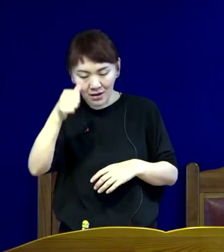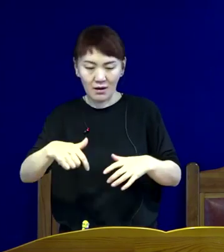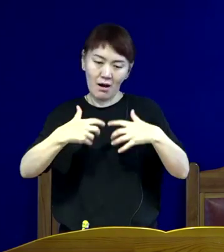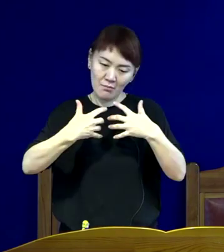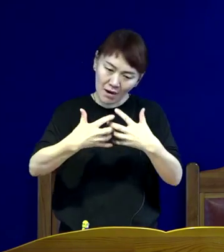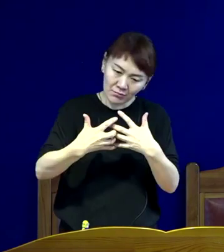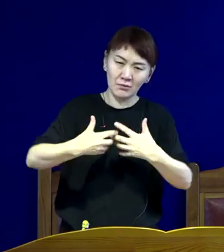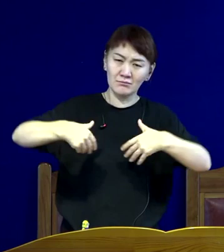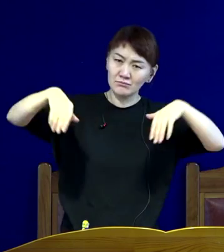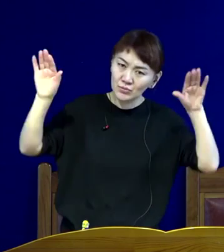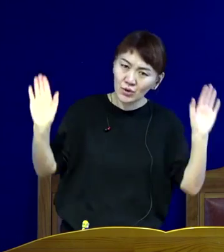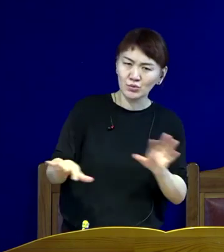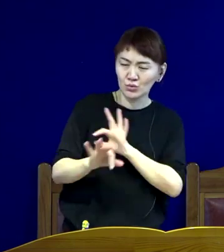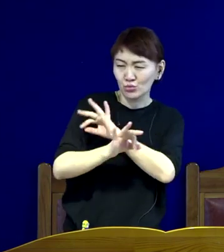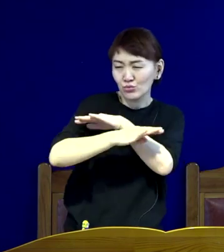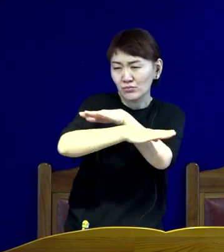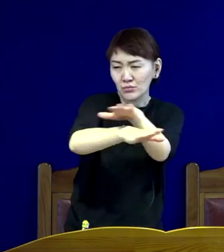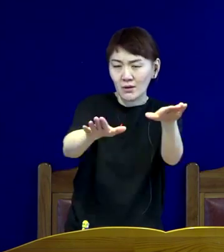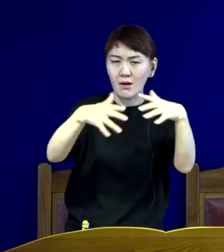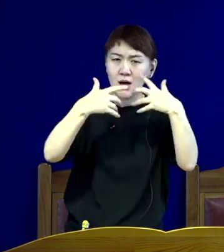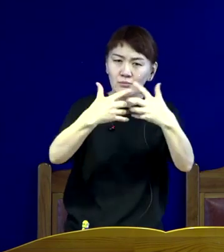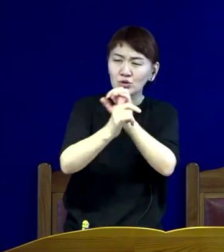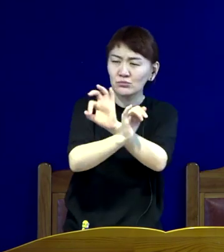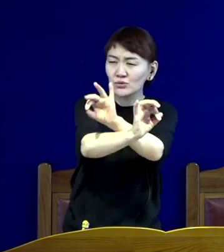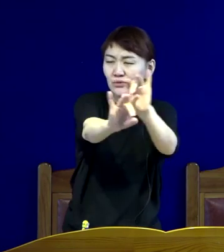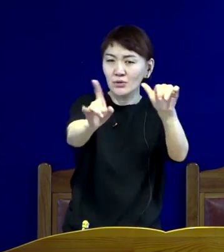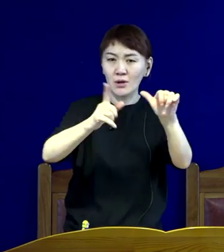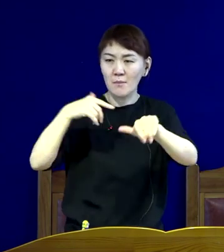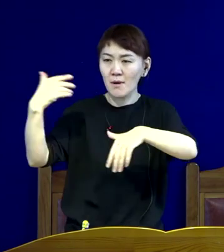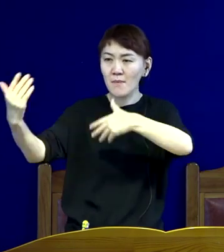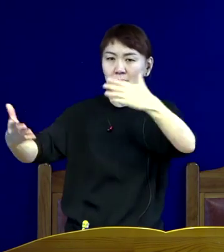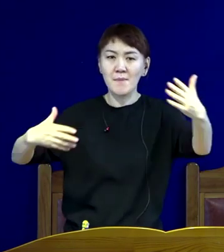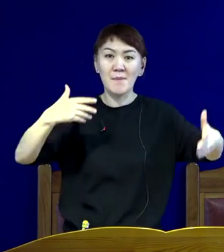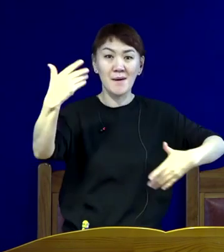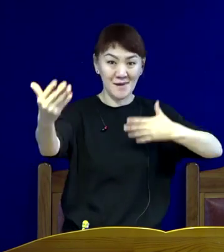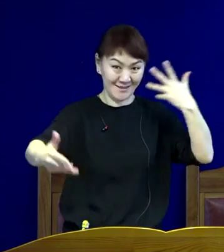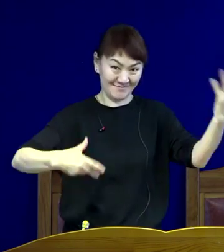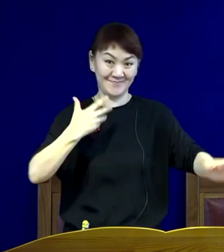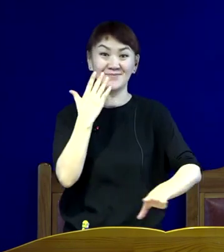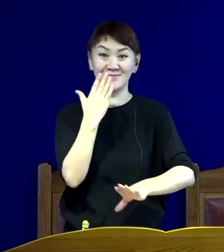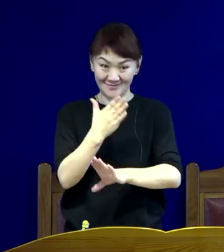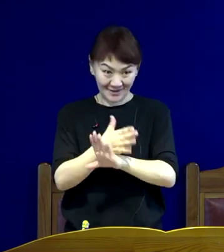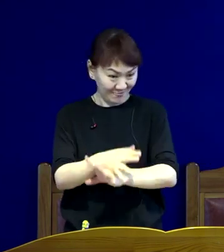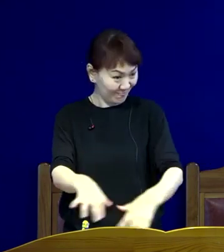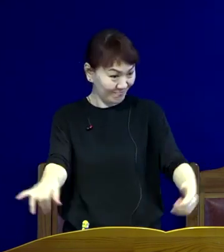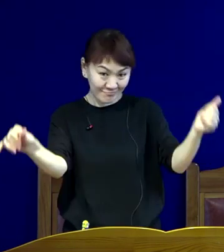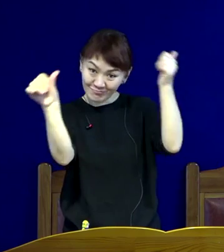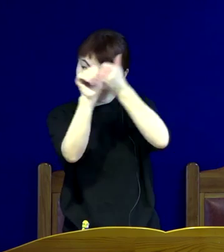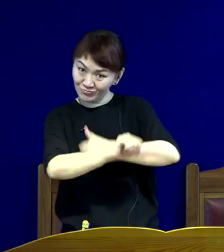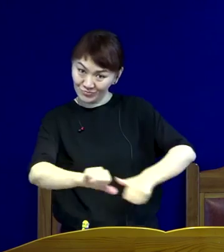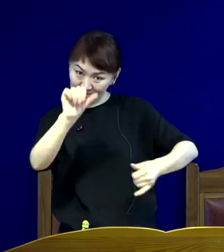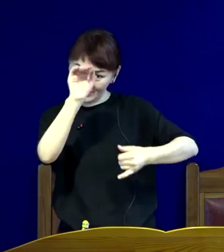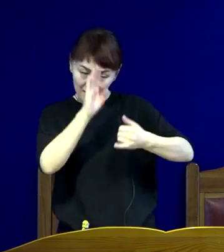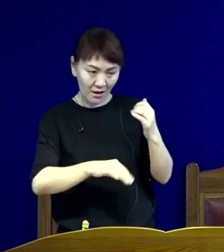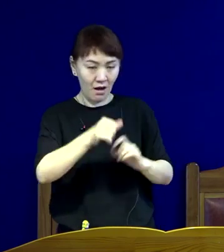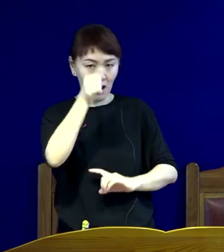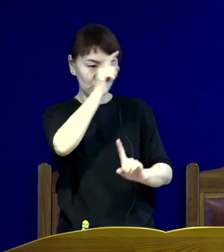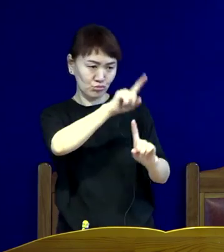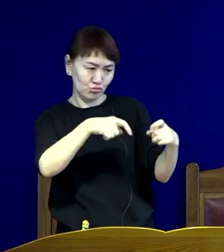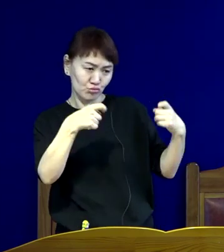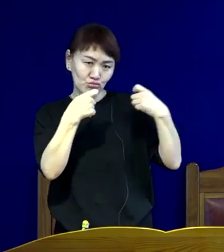이름을 주니라. 아담이 돕는 배필이 없으므로 여호와 하나님이 아담을 깊이